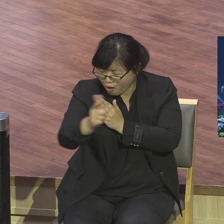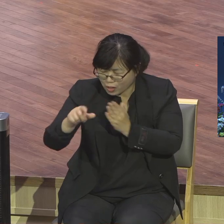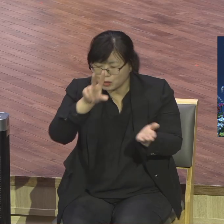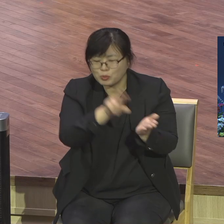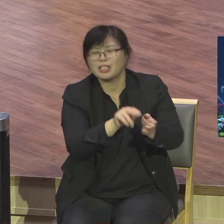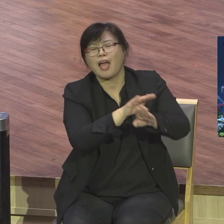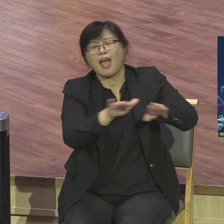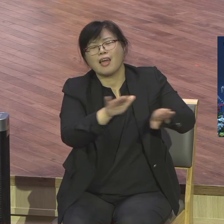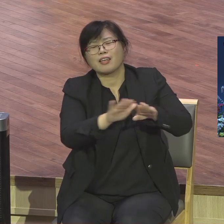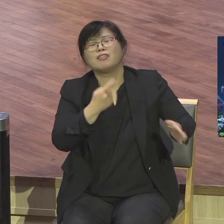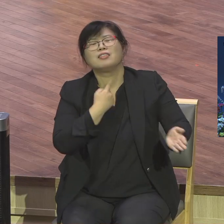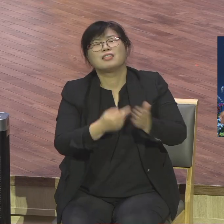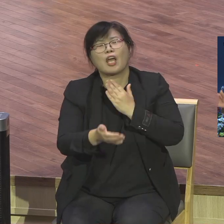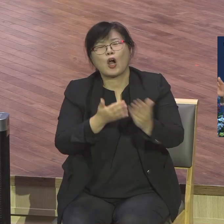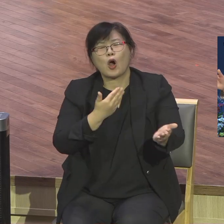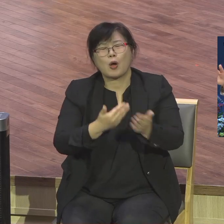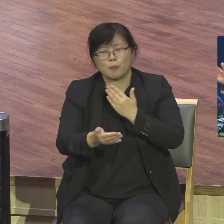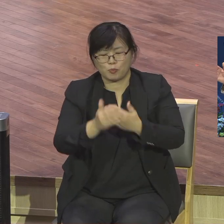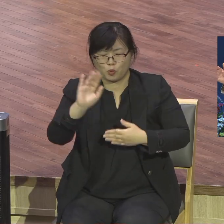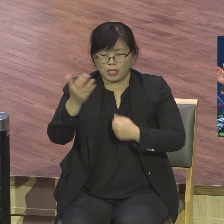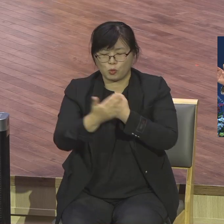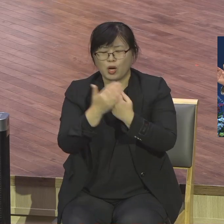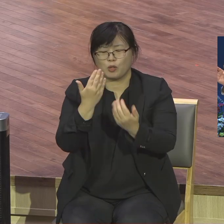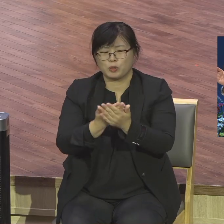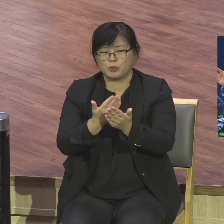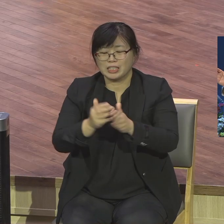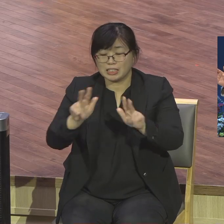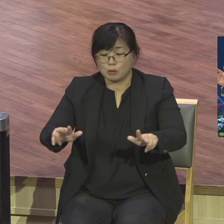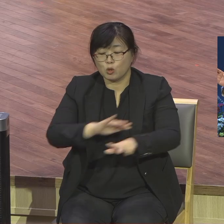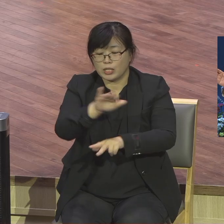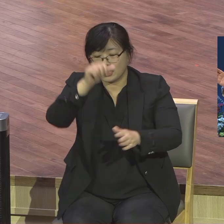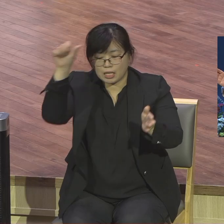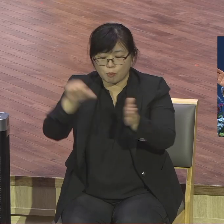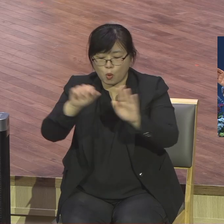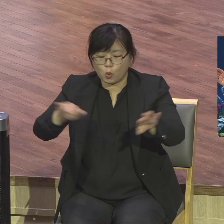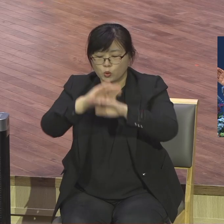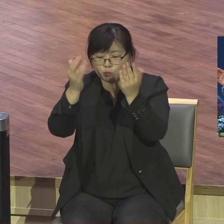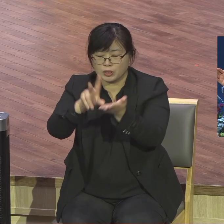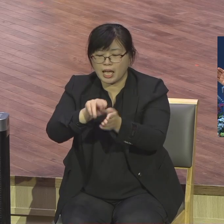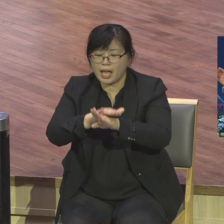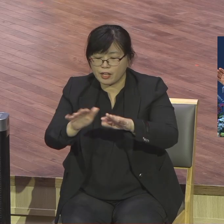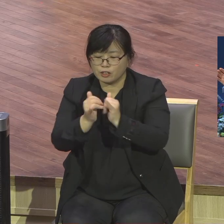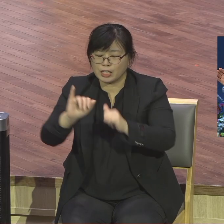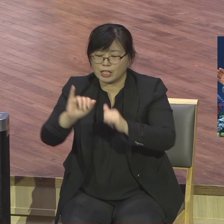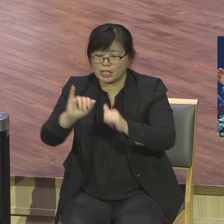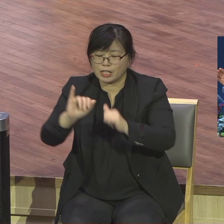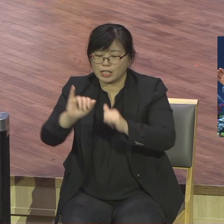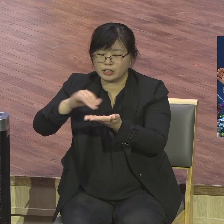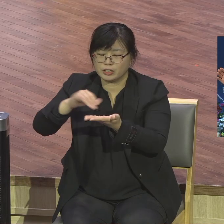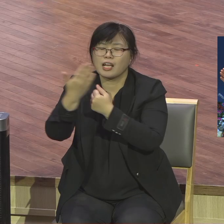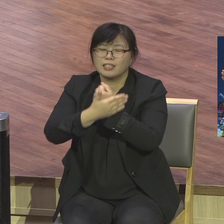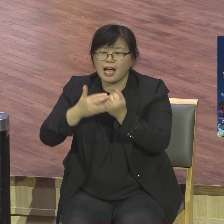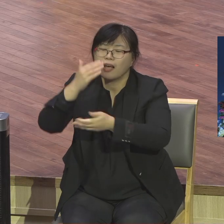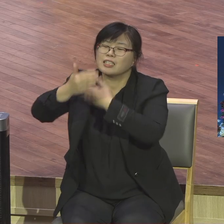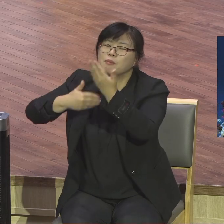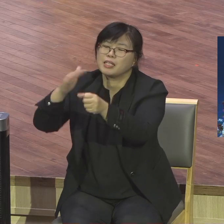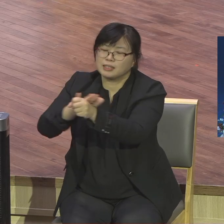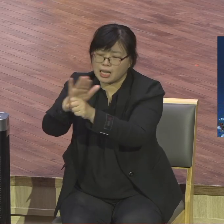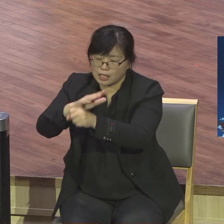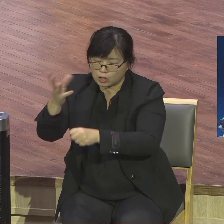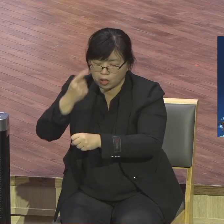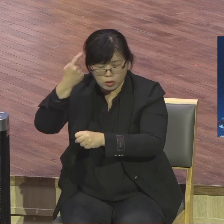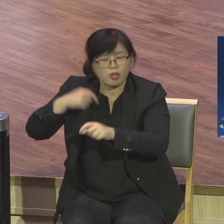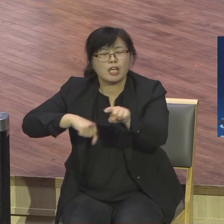되기도와 주옵사사 지금은 우리 인생의 모든 문제에 결정해주시는 예수구실의 은혜와 하나님의 살아가심과 승리